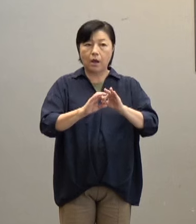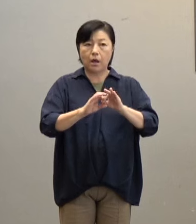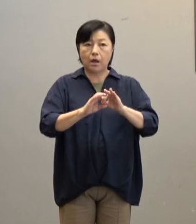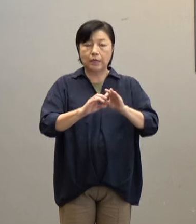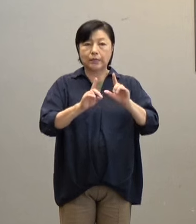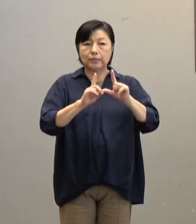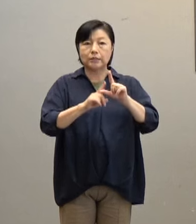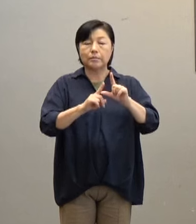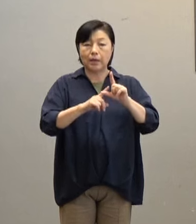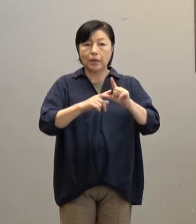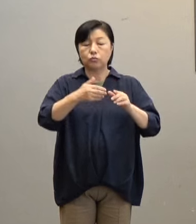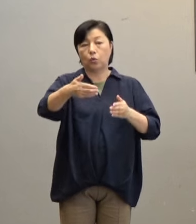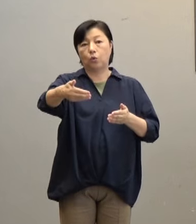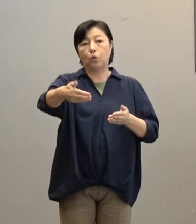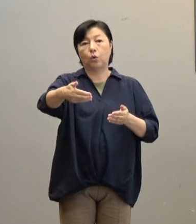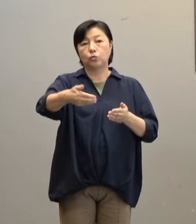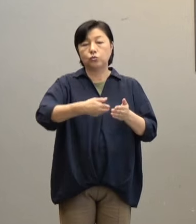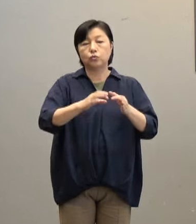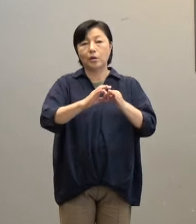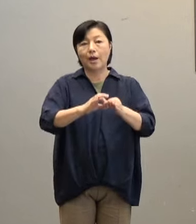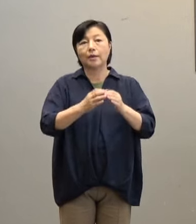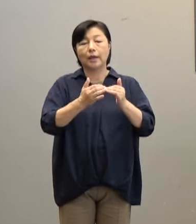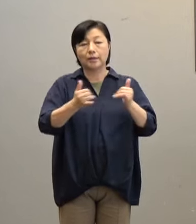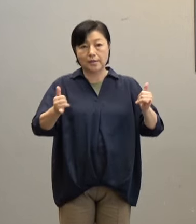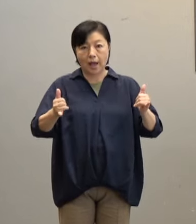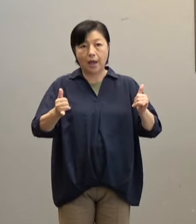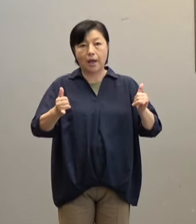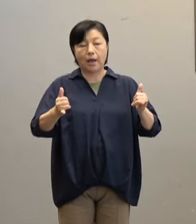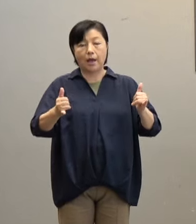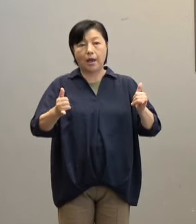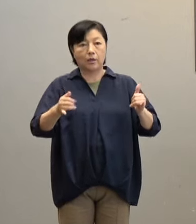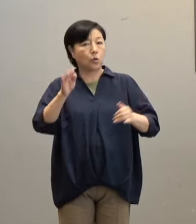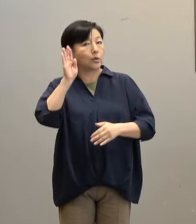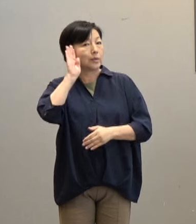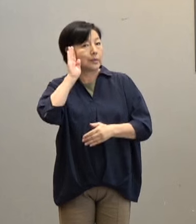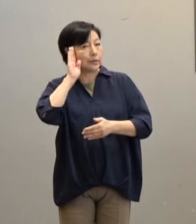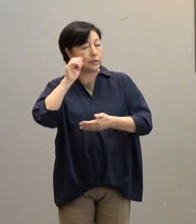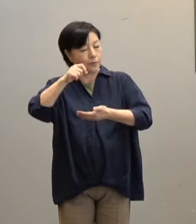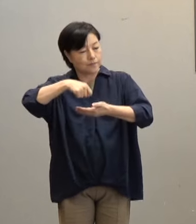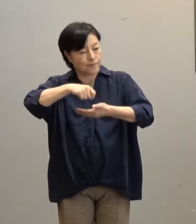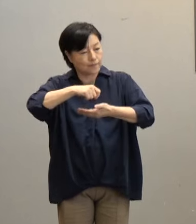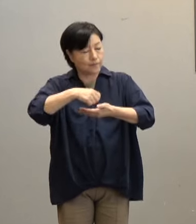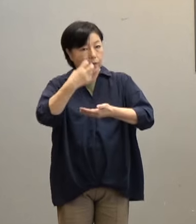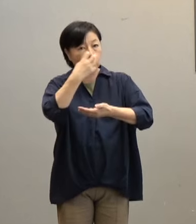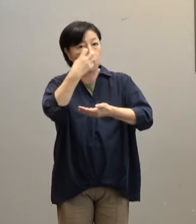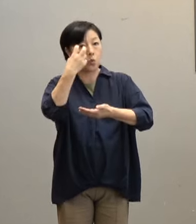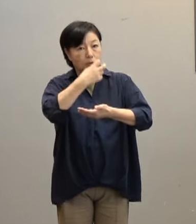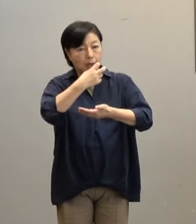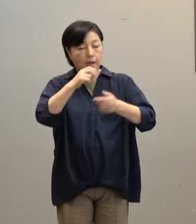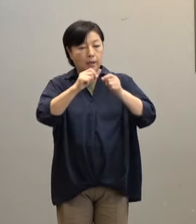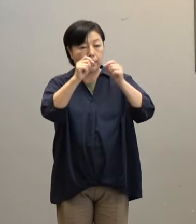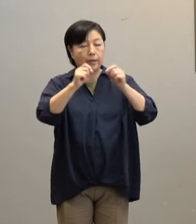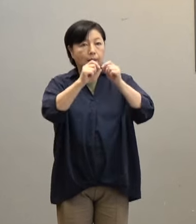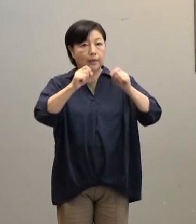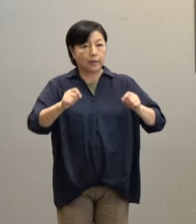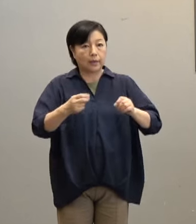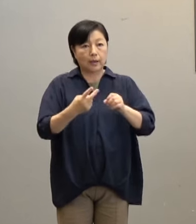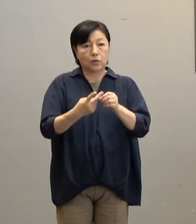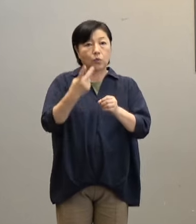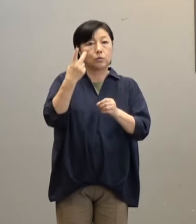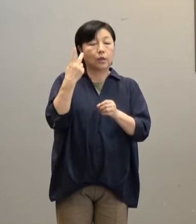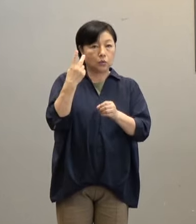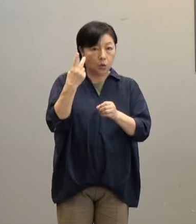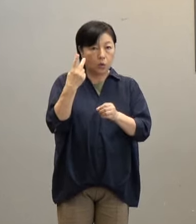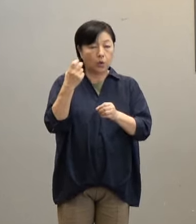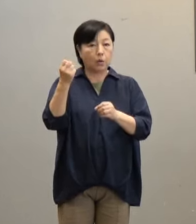千葉県の輸入関係者の、聞き取り調査の中ではですね、一昨年度、